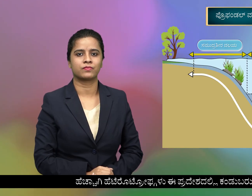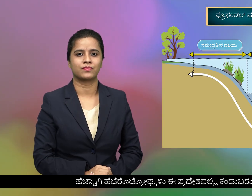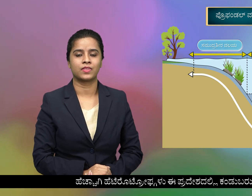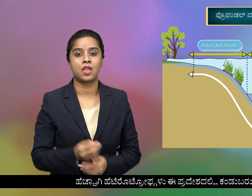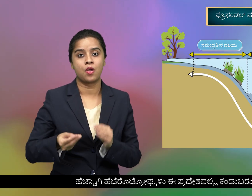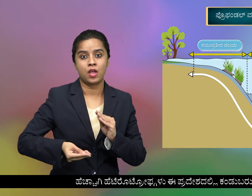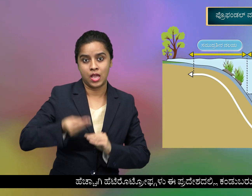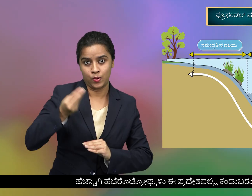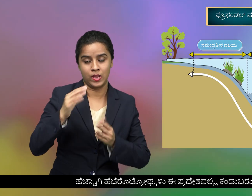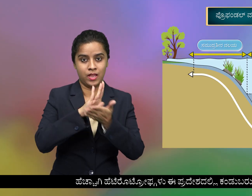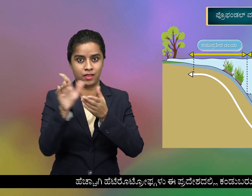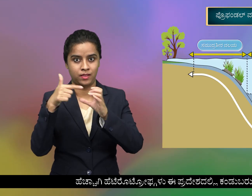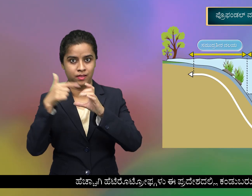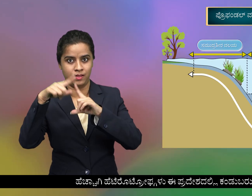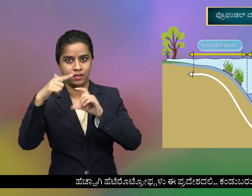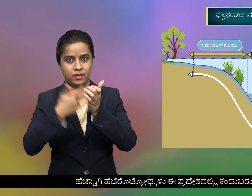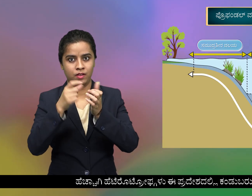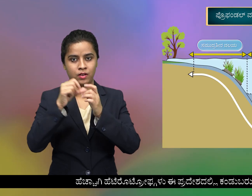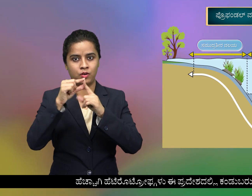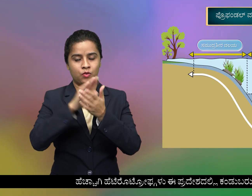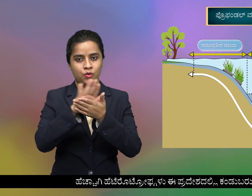ಹೆಚ್ಚಾಗಿ ಹೆಟೆರೋಟ್ರೋಫ್ಗಳು ಈ ಪ್ರದೇಶದಲ್ಲಿ ಕಂಡುಬರುತ್ತದೆ.